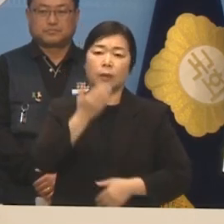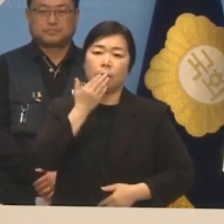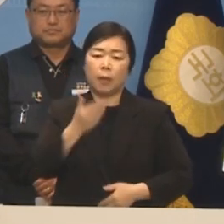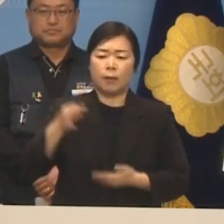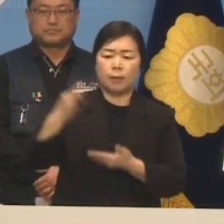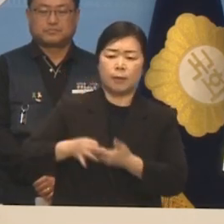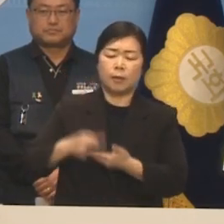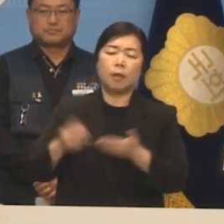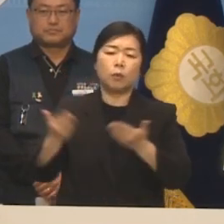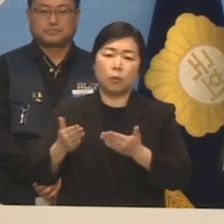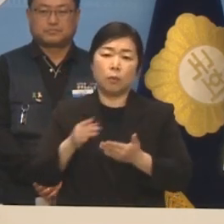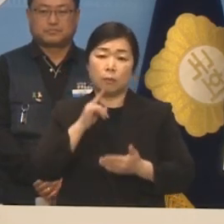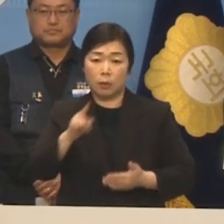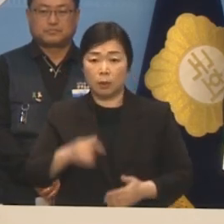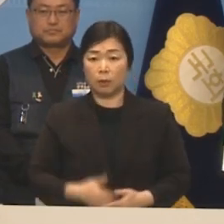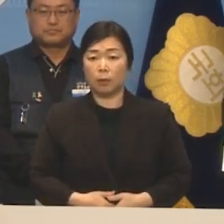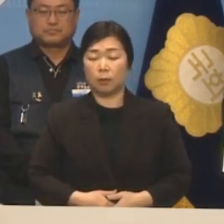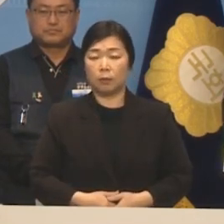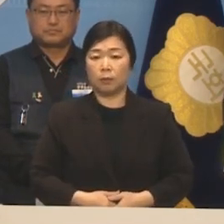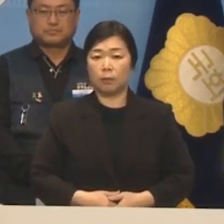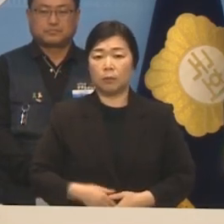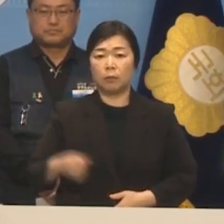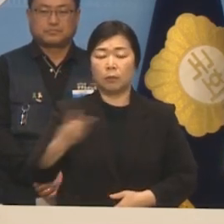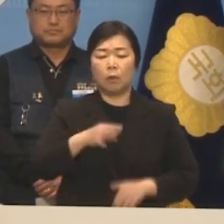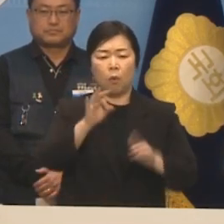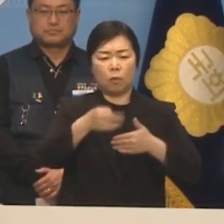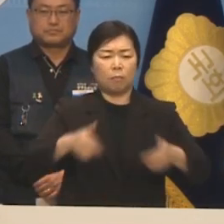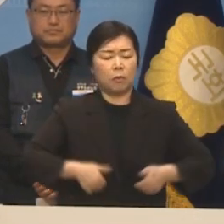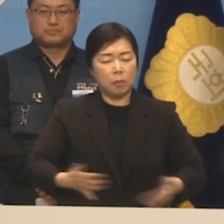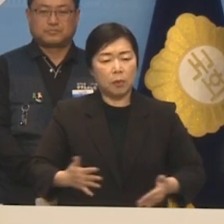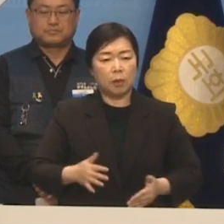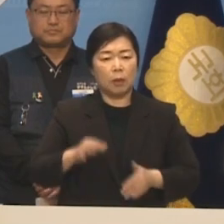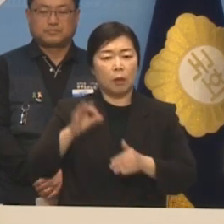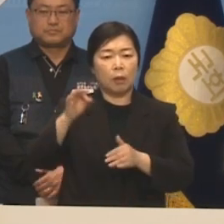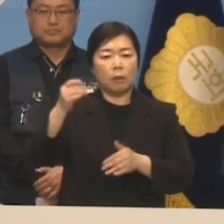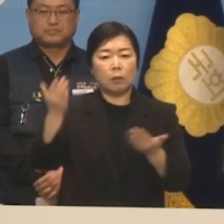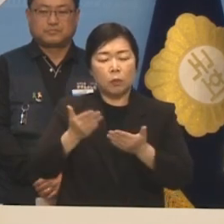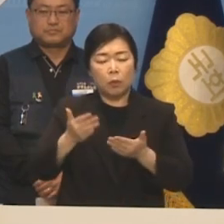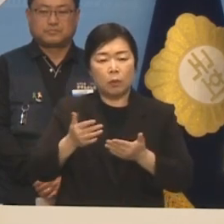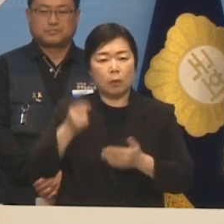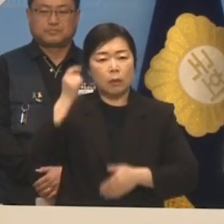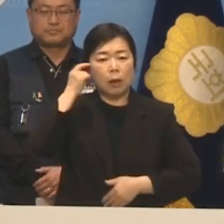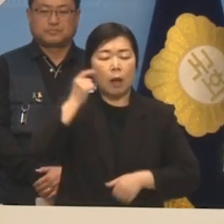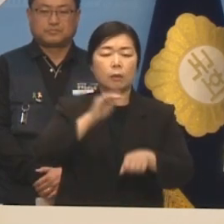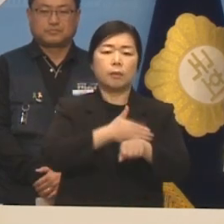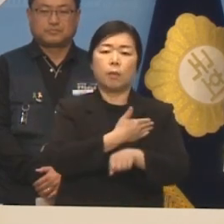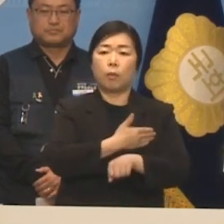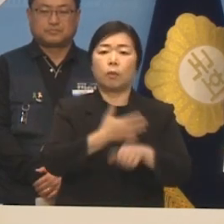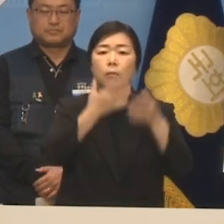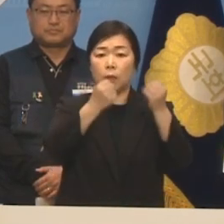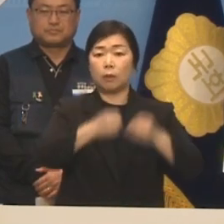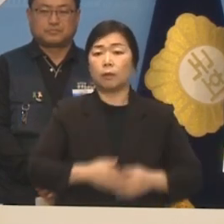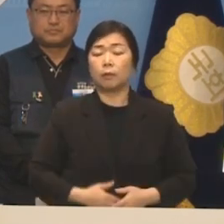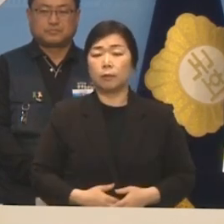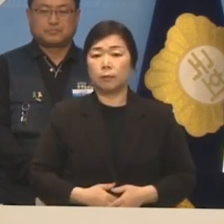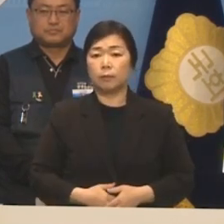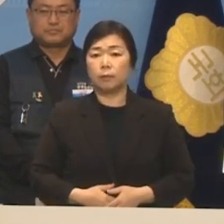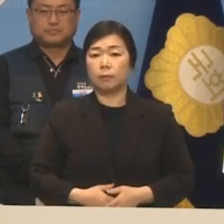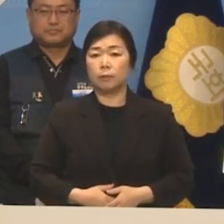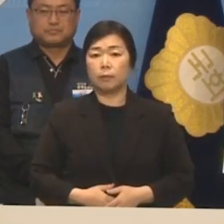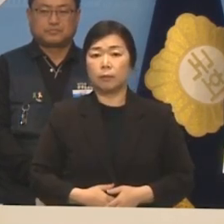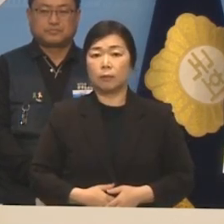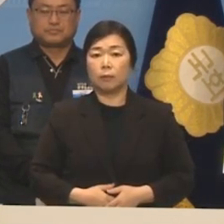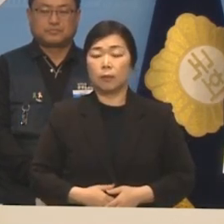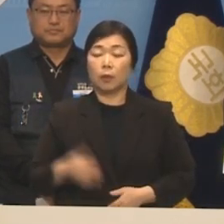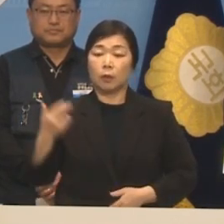값싼 노동, 그 다음에 무급노동이라는 잘못된 인식을 가지고 있습니다. 저는 지난주